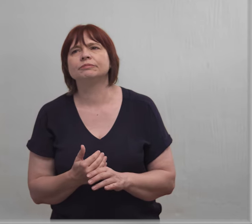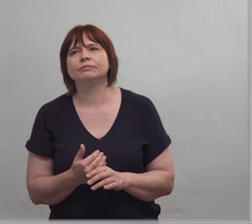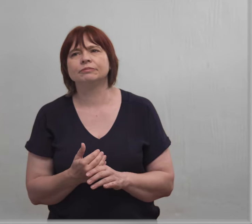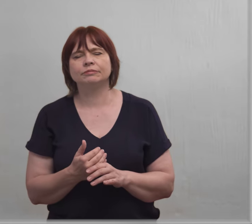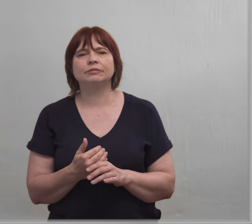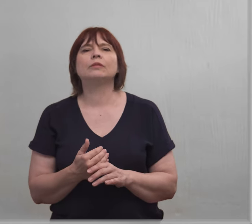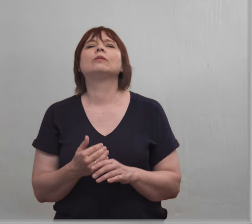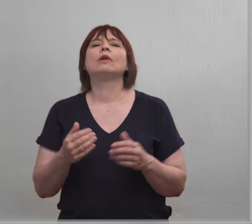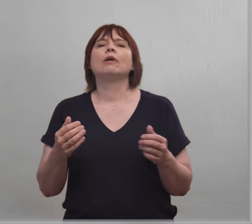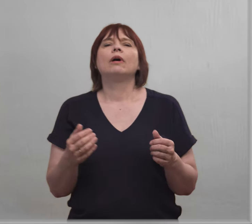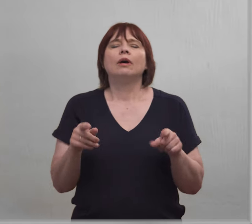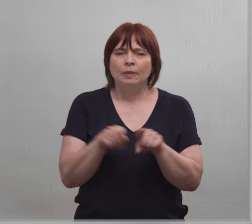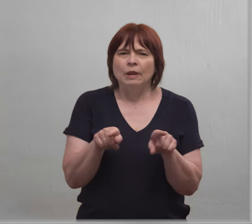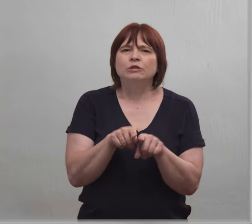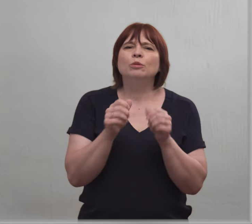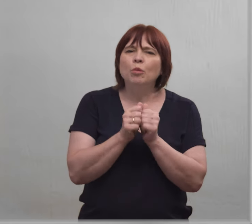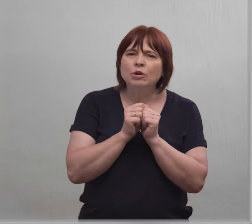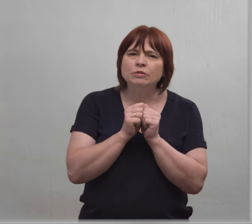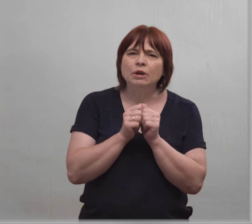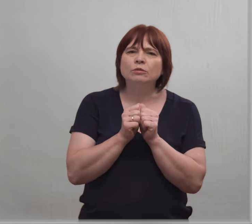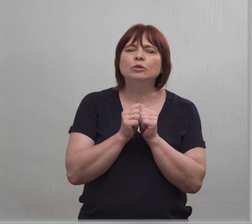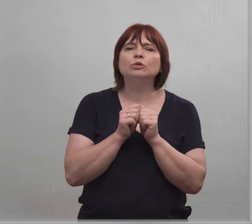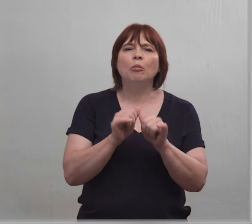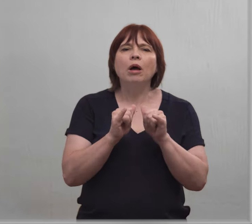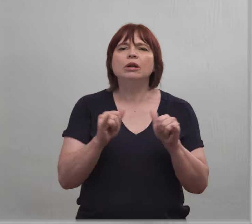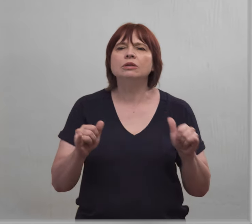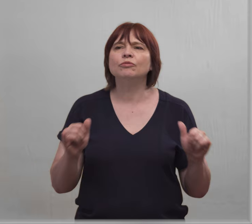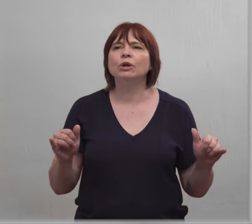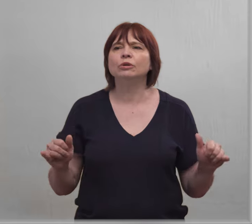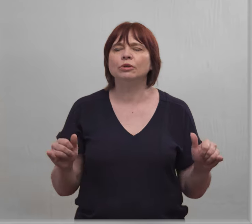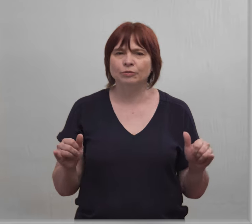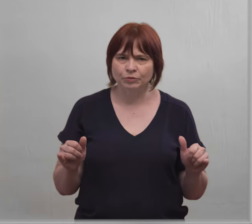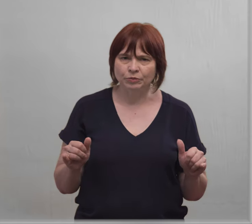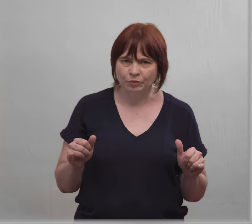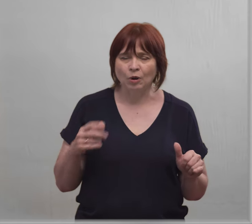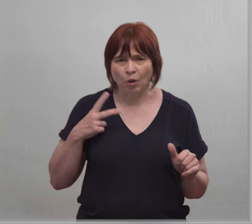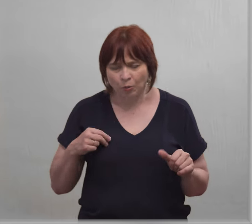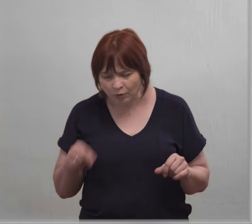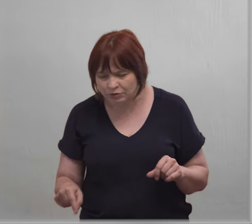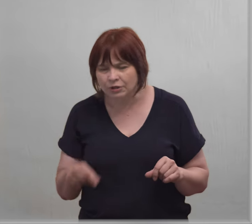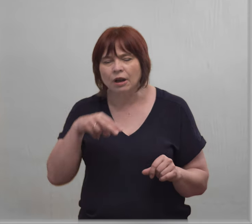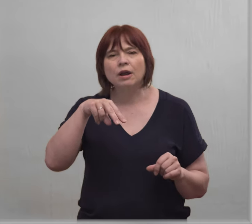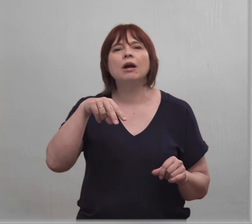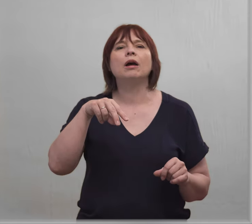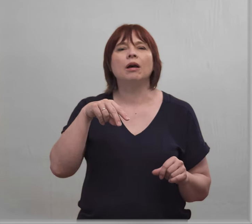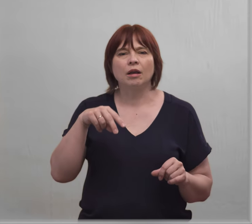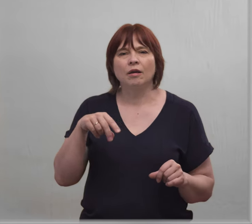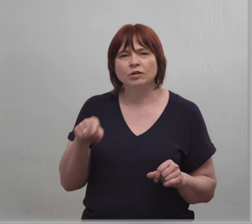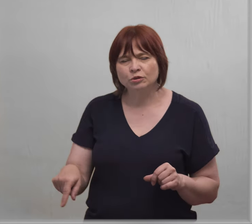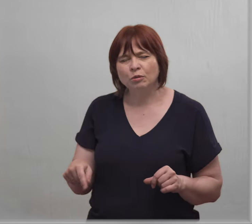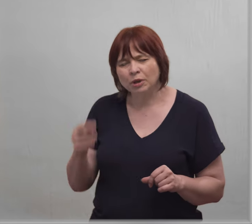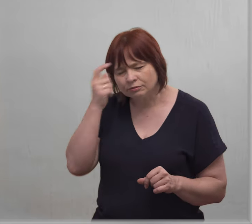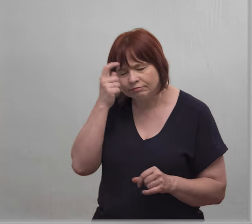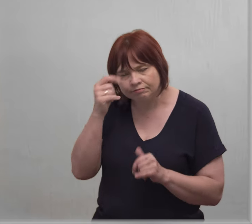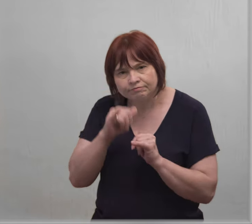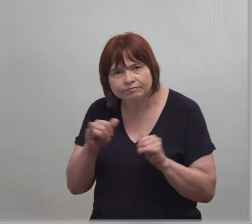славе Твоей. И также мы молимся Тебе, чтобы развитие дочки Марфы, Господь, оно было, Господь Божий милостивый. Мы просто просим Тебя